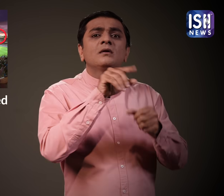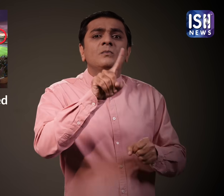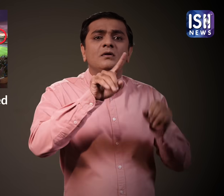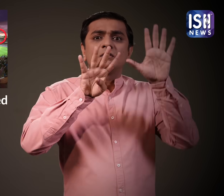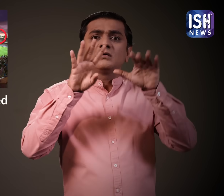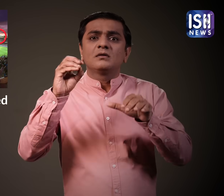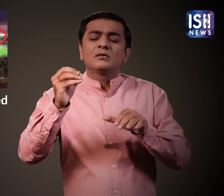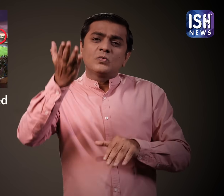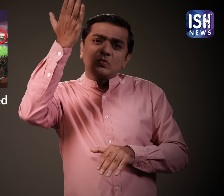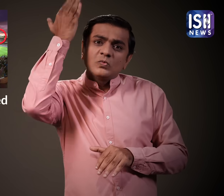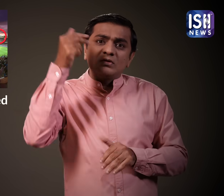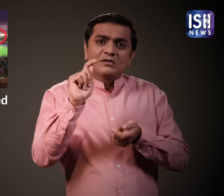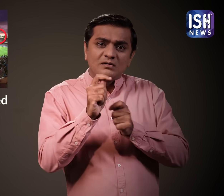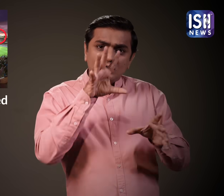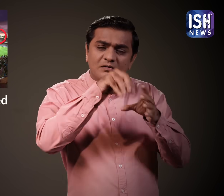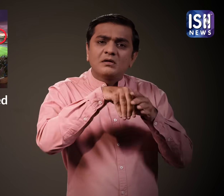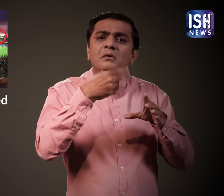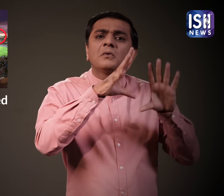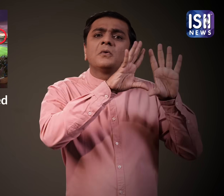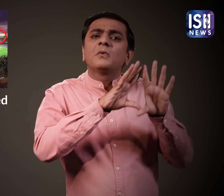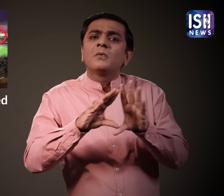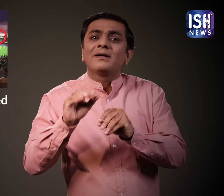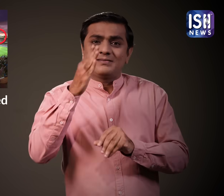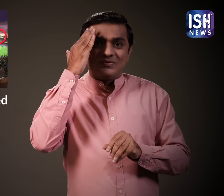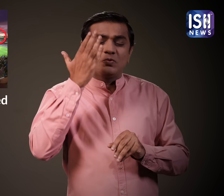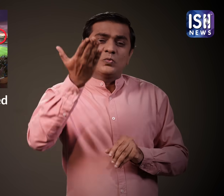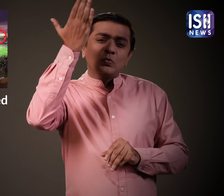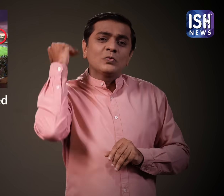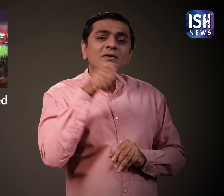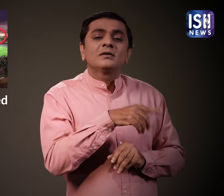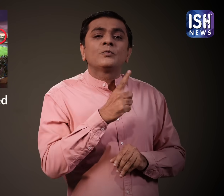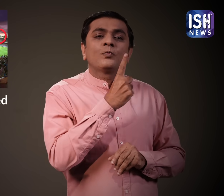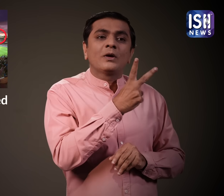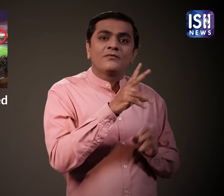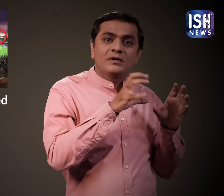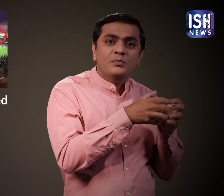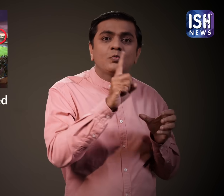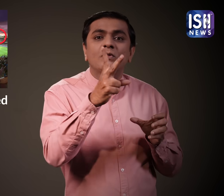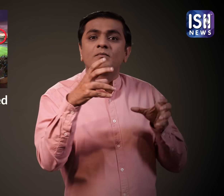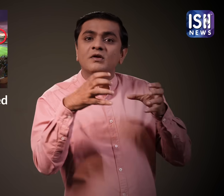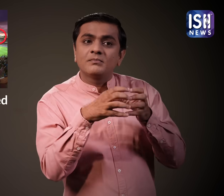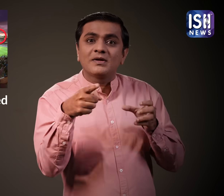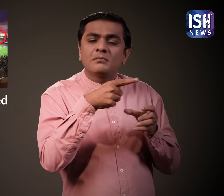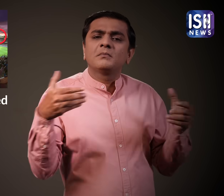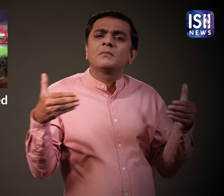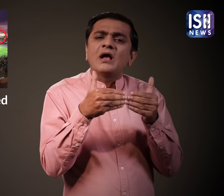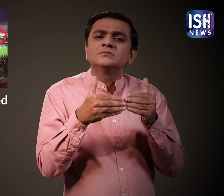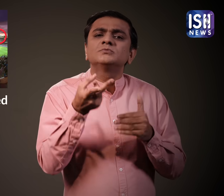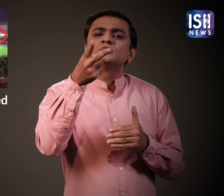क्रिकेट को 1900 में केवल एक बार खेलों में शामिल किया गया था और दो देवसी और टेस्ट मैच केवल दो भाग लेने वाली टीमों द्वारा